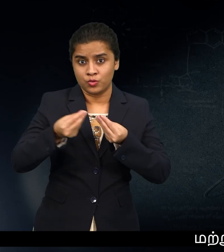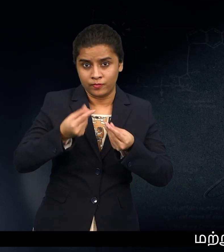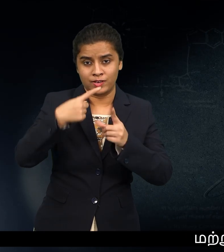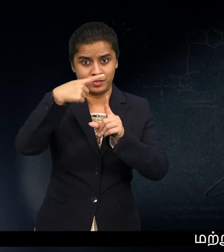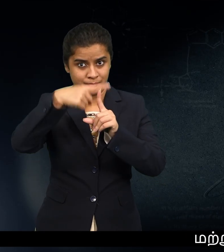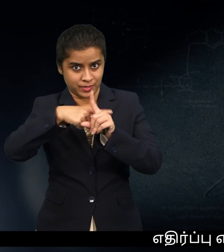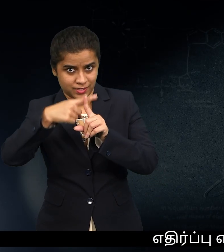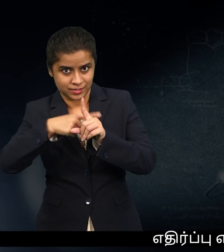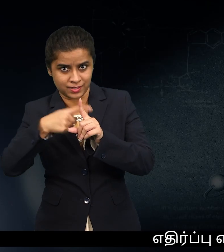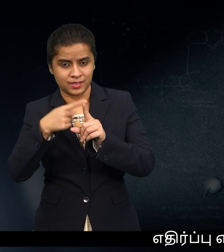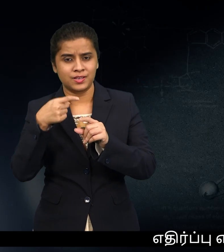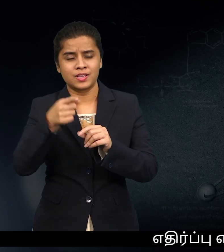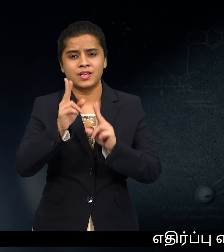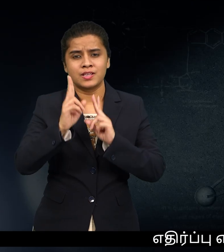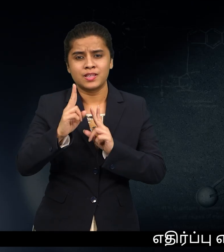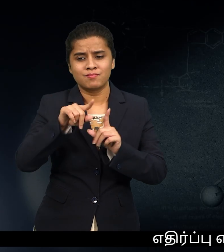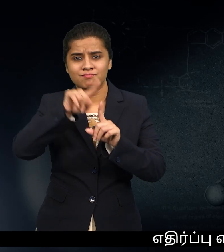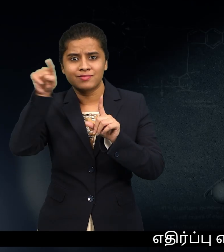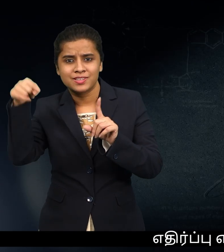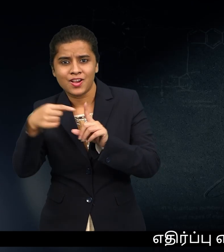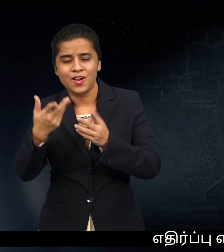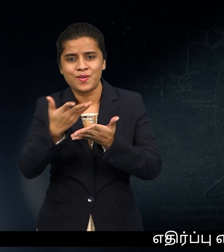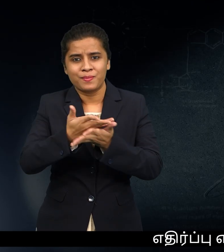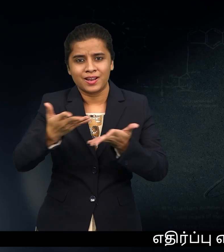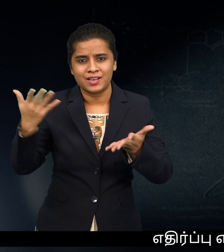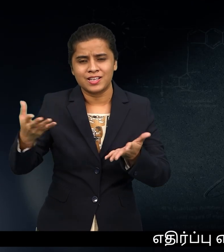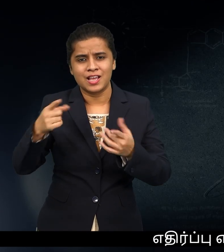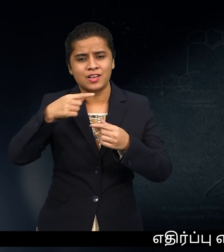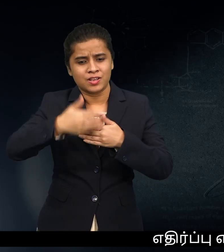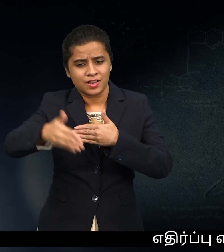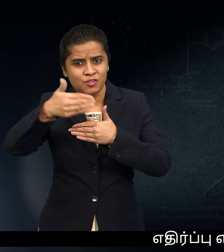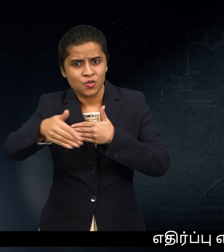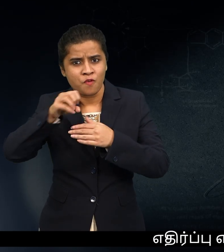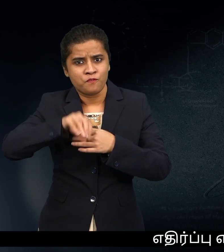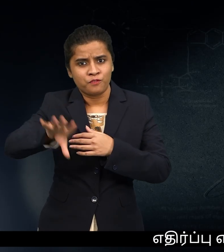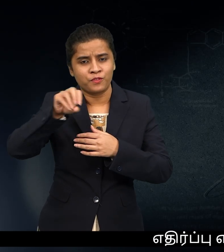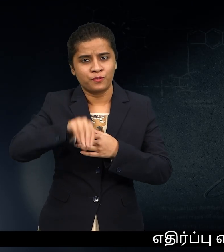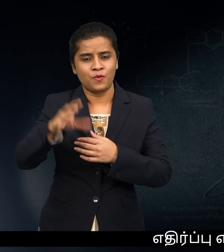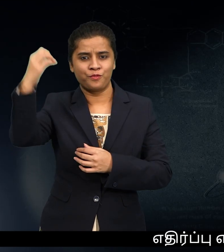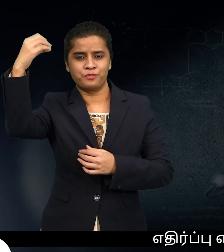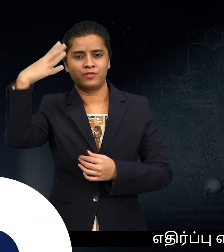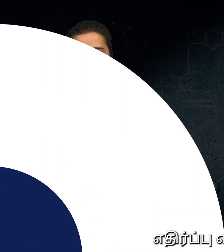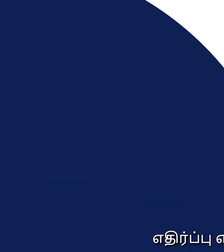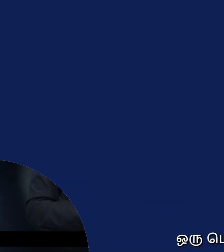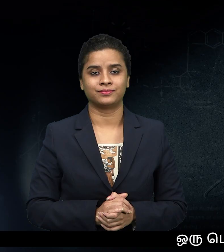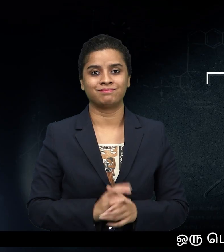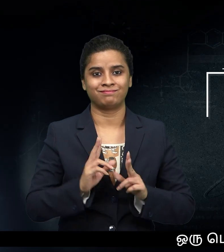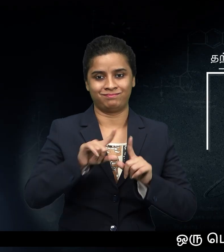பொருளின் மின்தடை என அறியப்படுகிறது. ஒரு பொருளின்